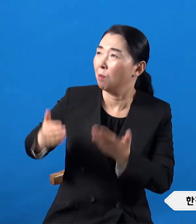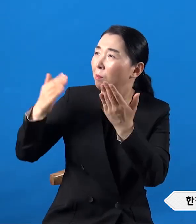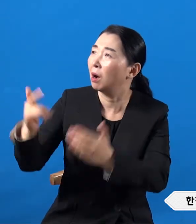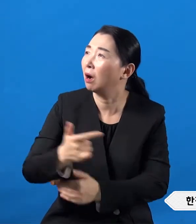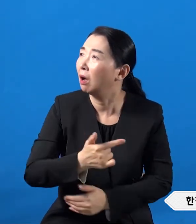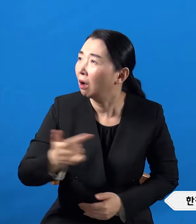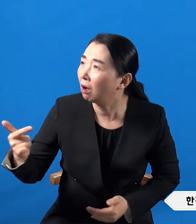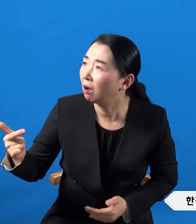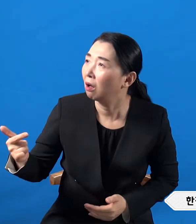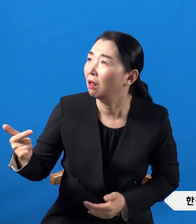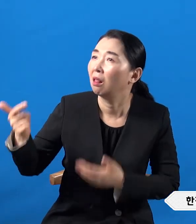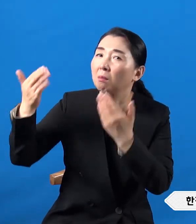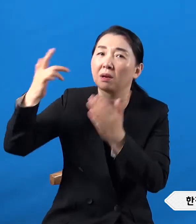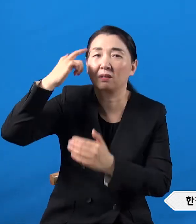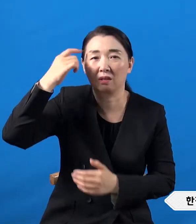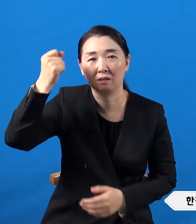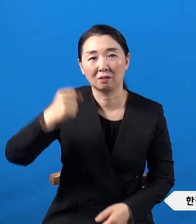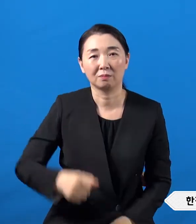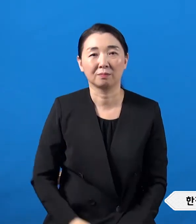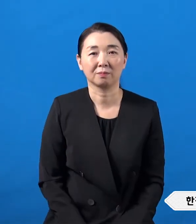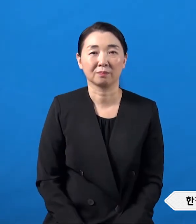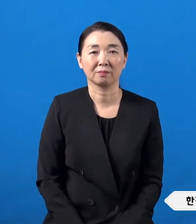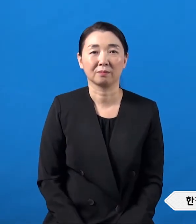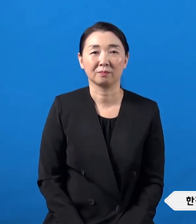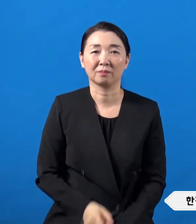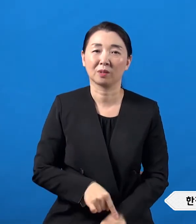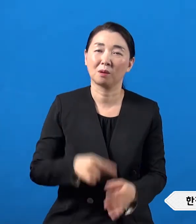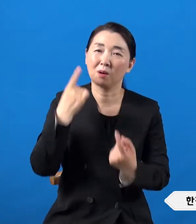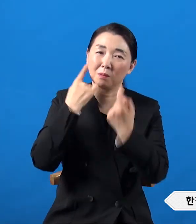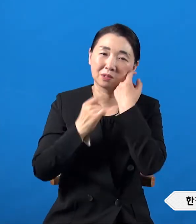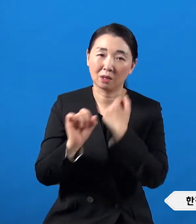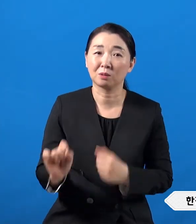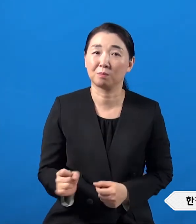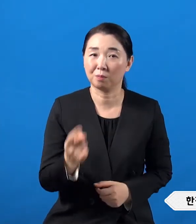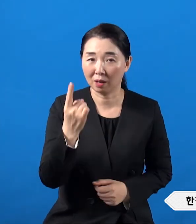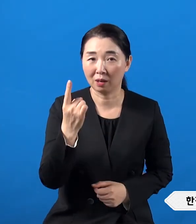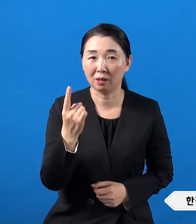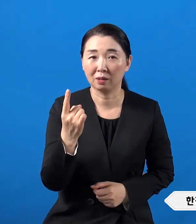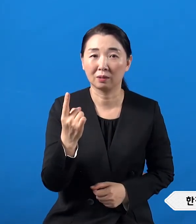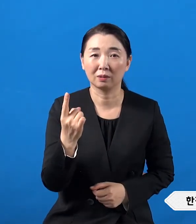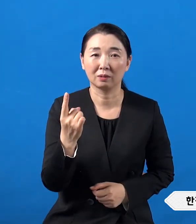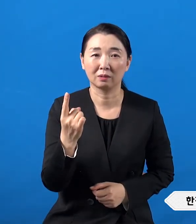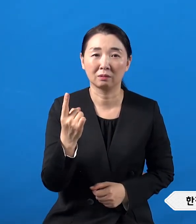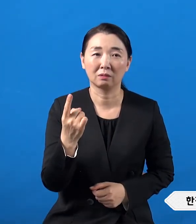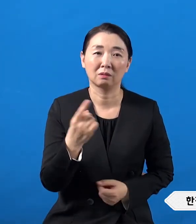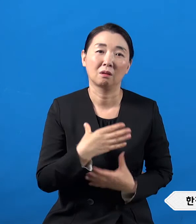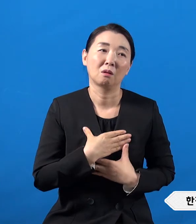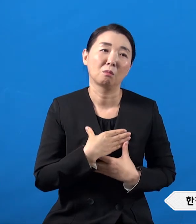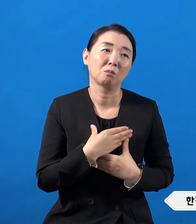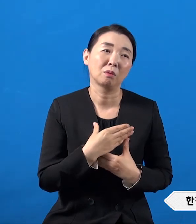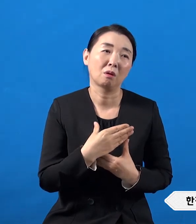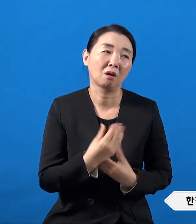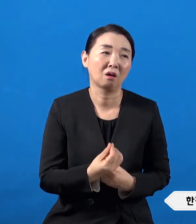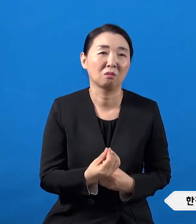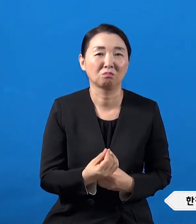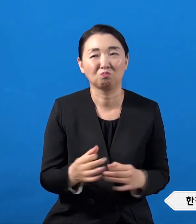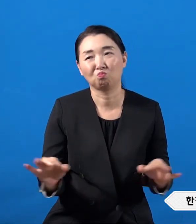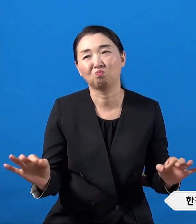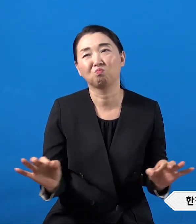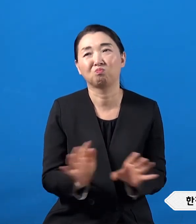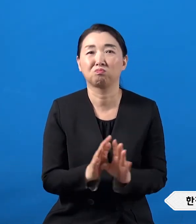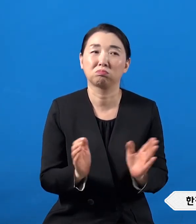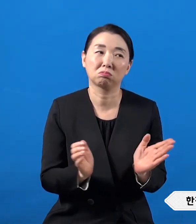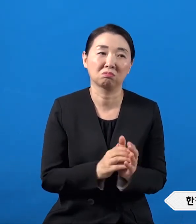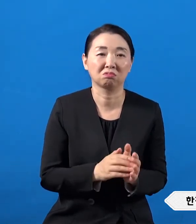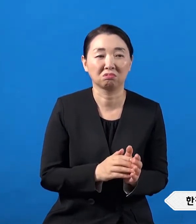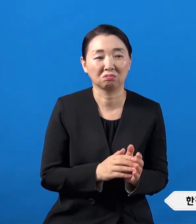바쳐야만 되는 것으로 그렇게 생각을 했습니다. 마음의 상처 때문에 평안을 잃어버리고